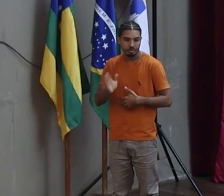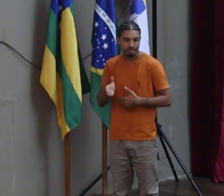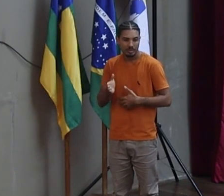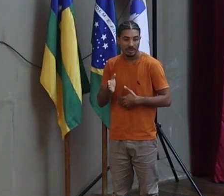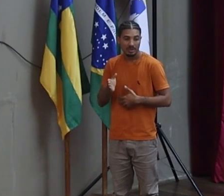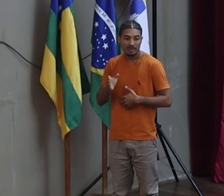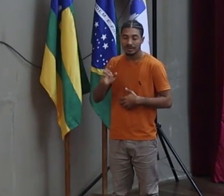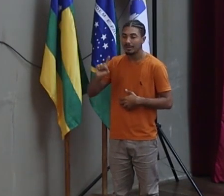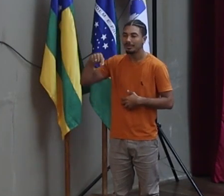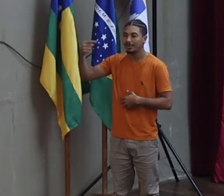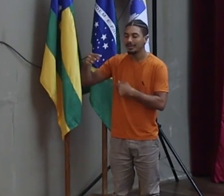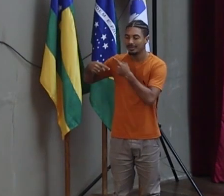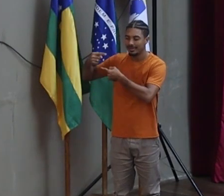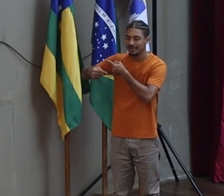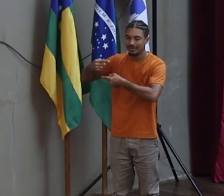geração neta.